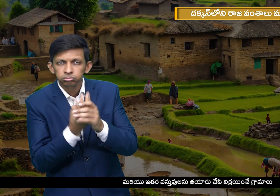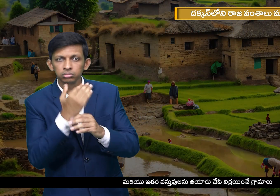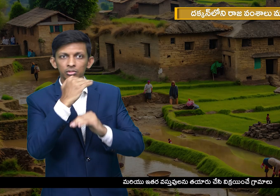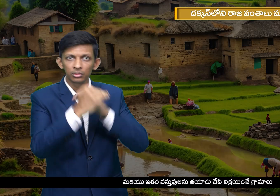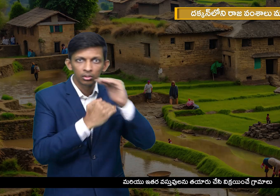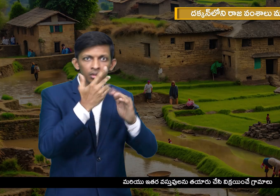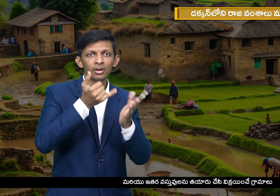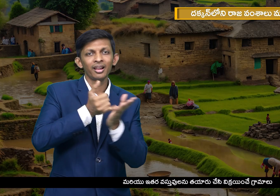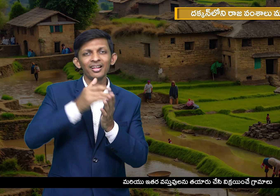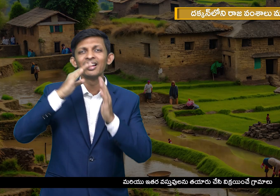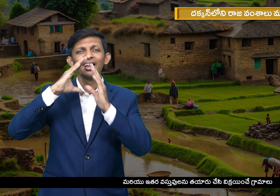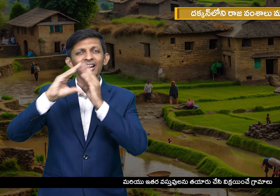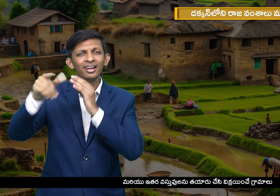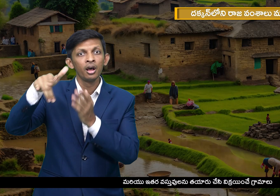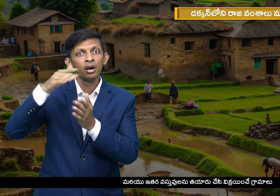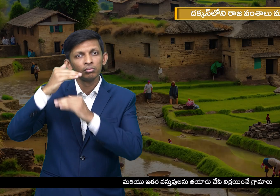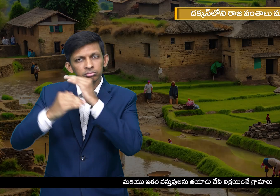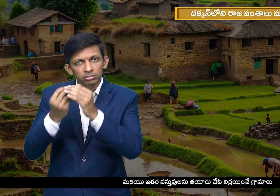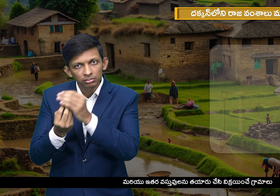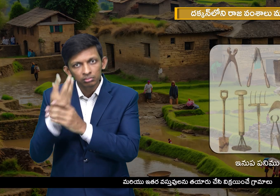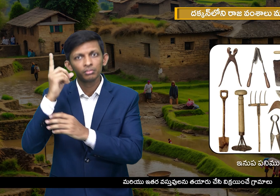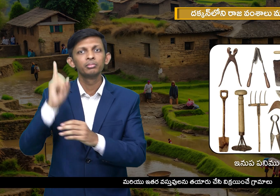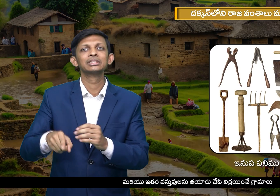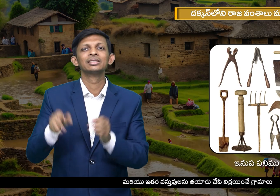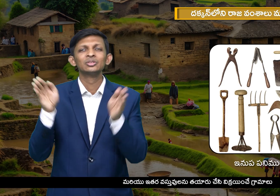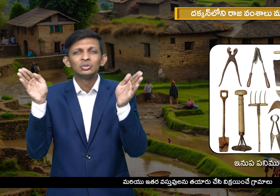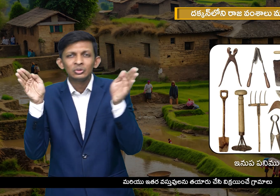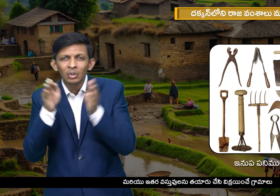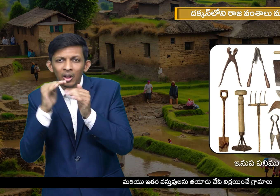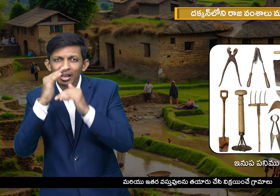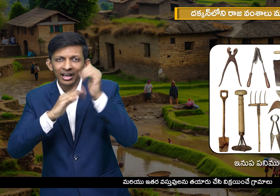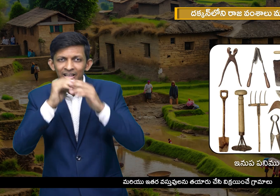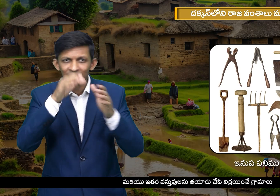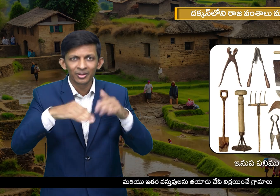మరియు ఇతర వస్తువులను తయారు చేసి విక్రయించే గ్రామాలు